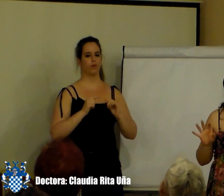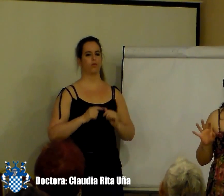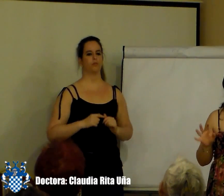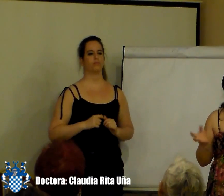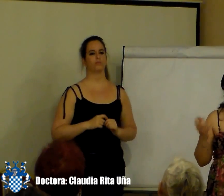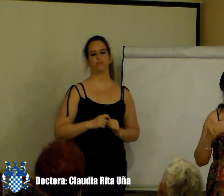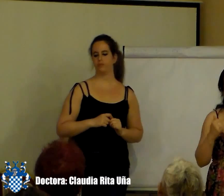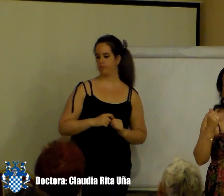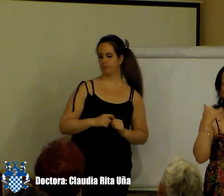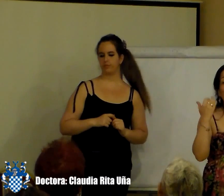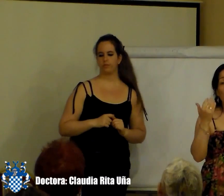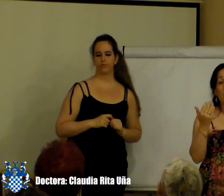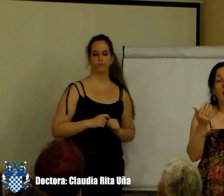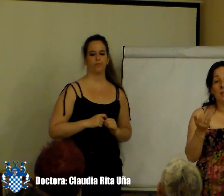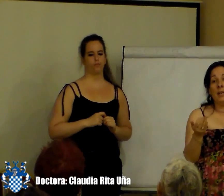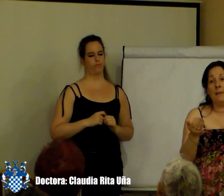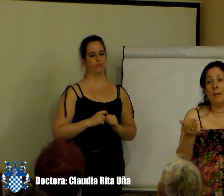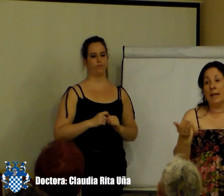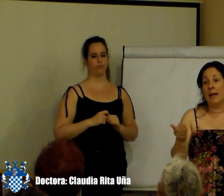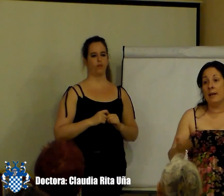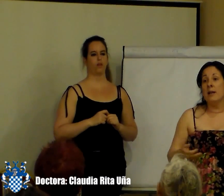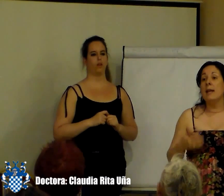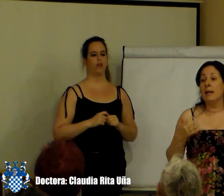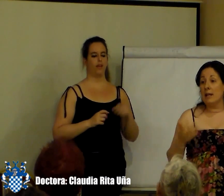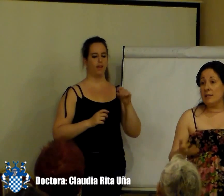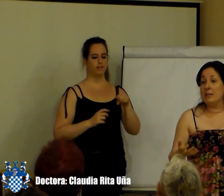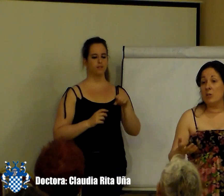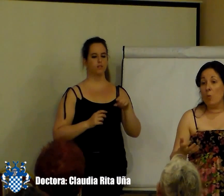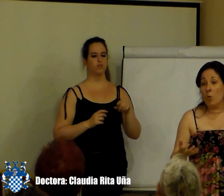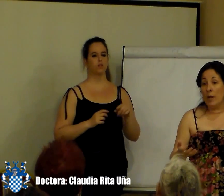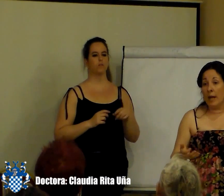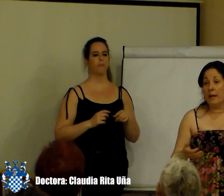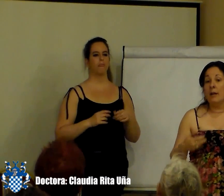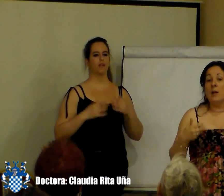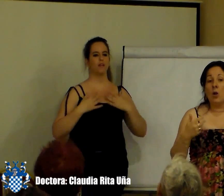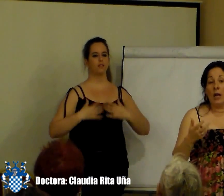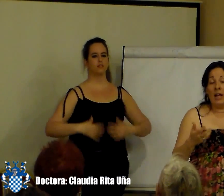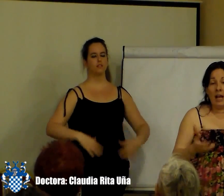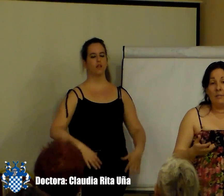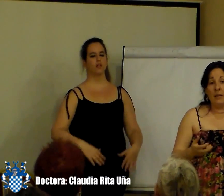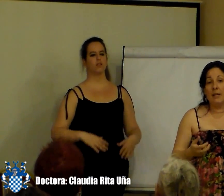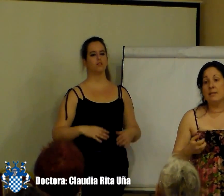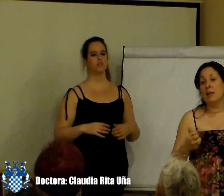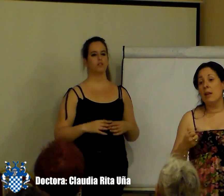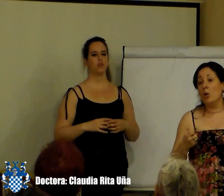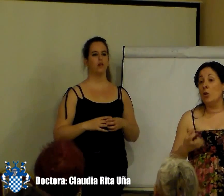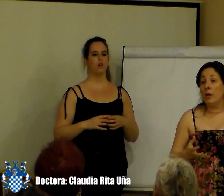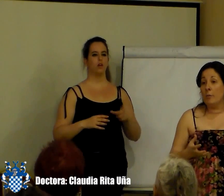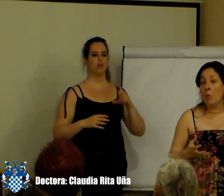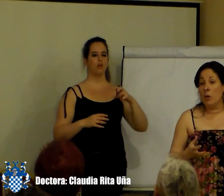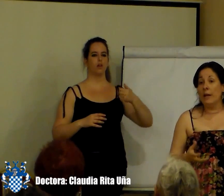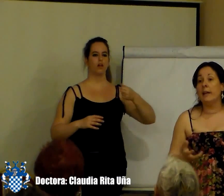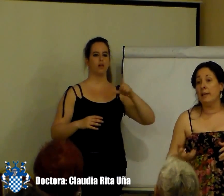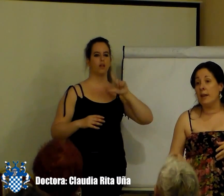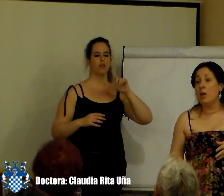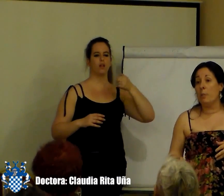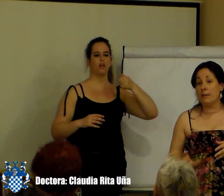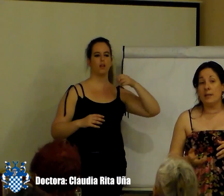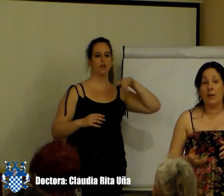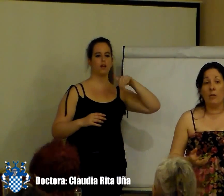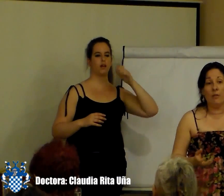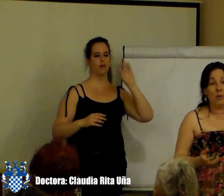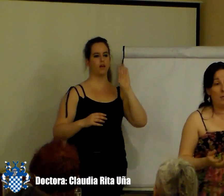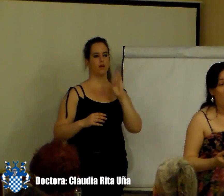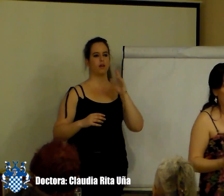indispensable trabajando, y eso podría llegar a explicar el cansancio muscular, los calambres, los dolores musculares que tienen